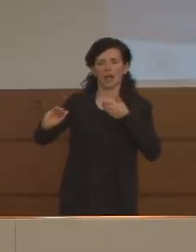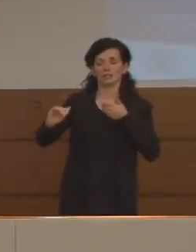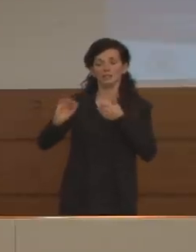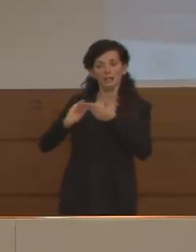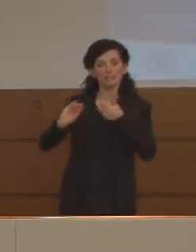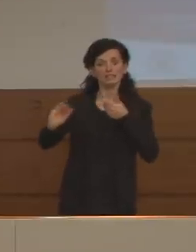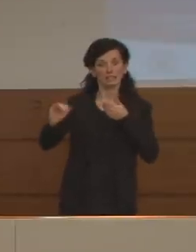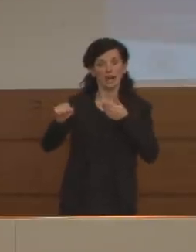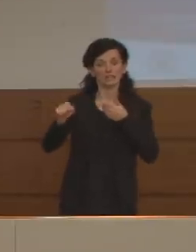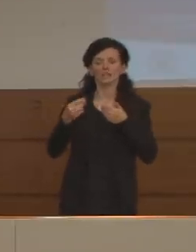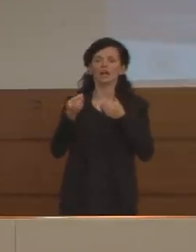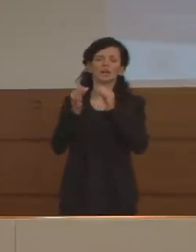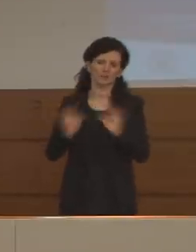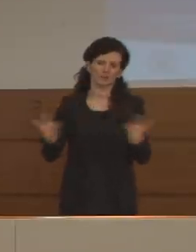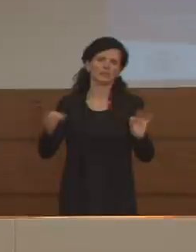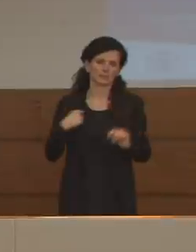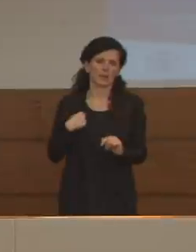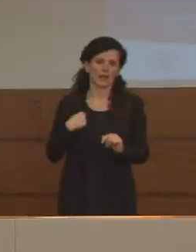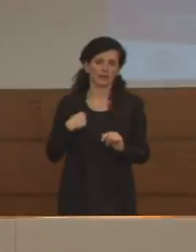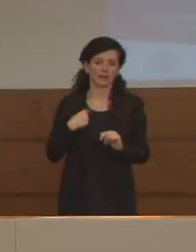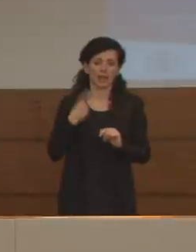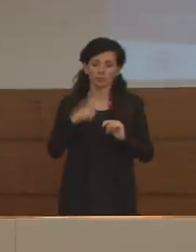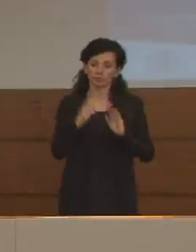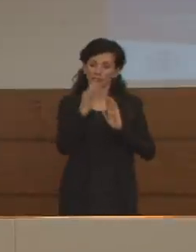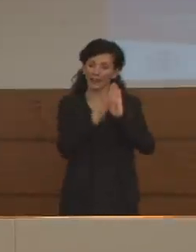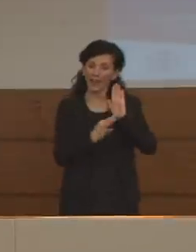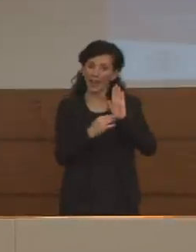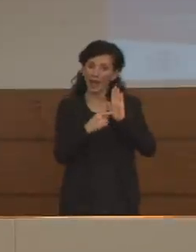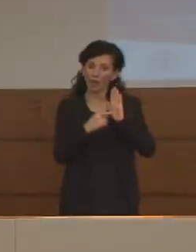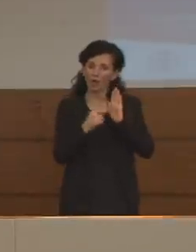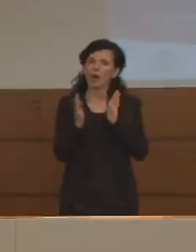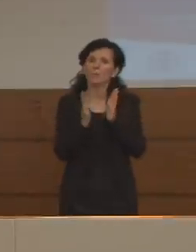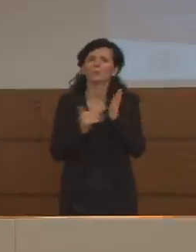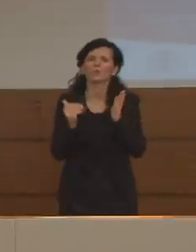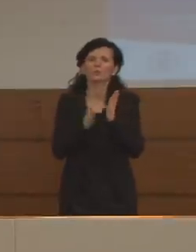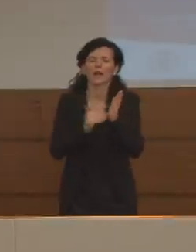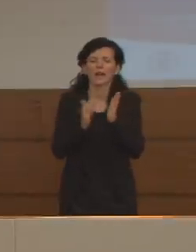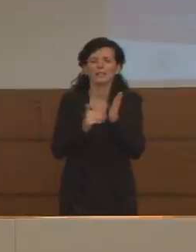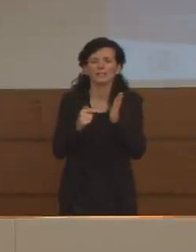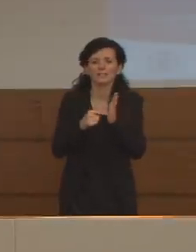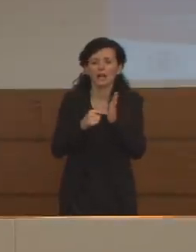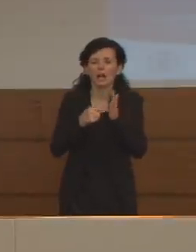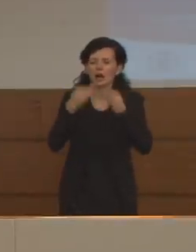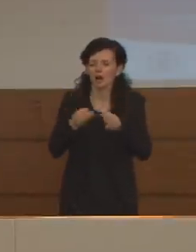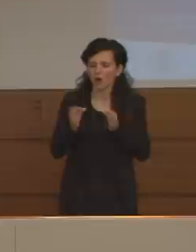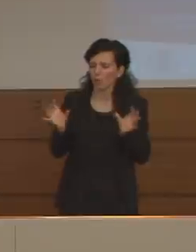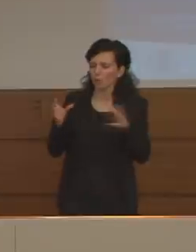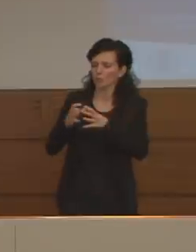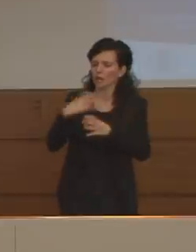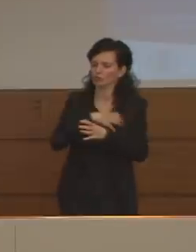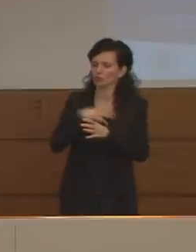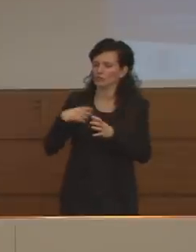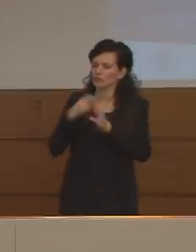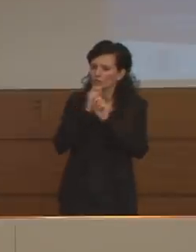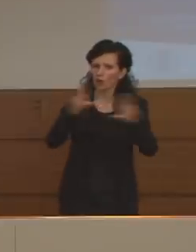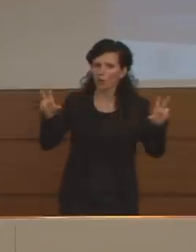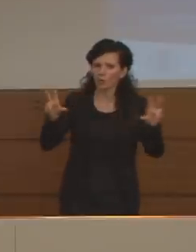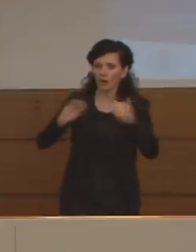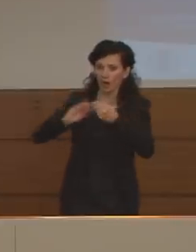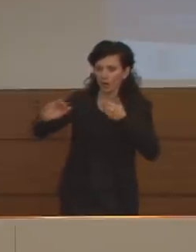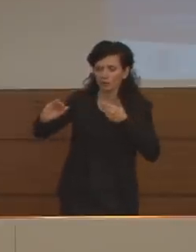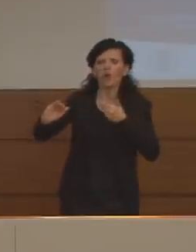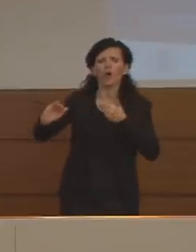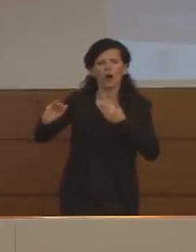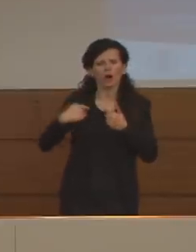rispettare quelle regole di prudenza che sono state indicate dalla comunità scientifica che sono state poi